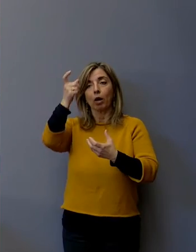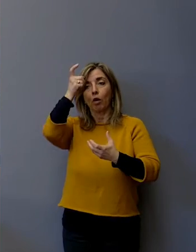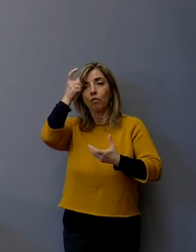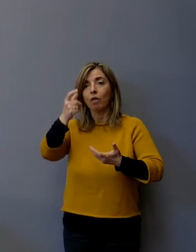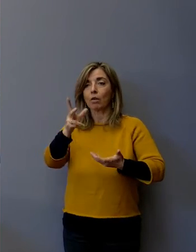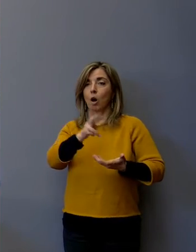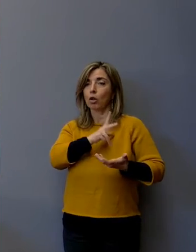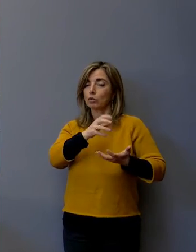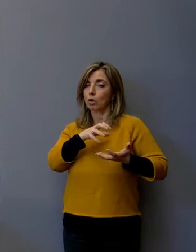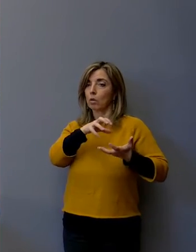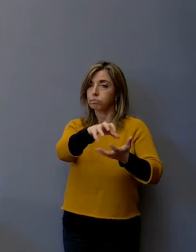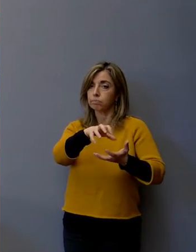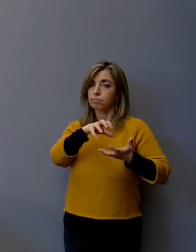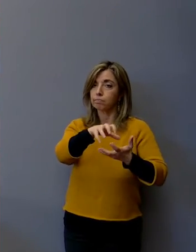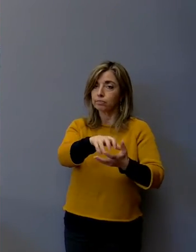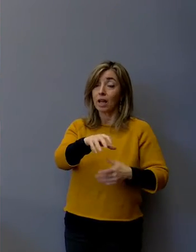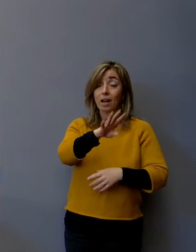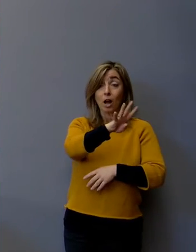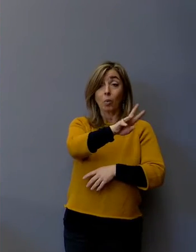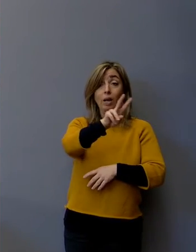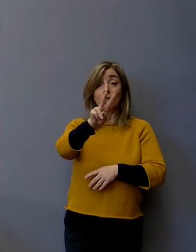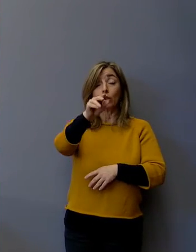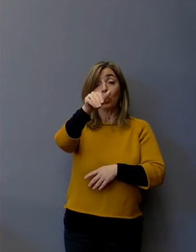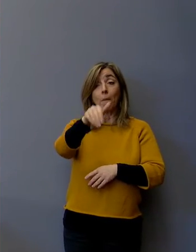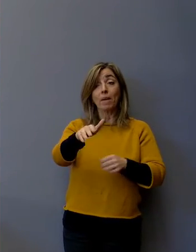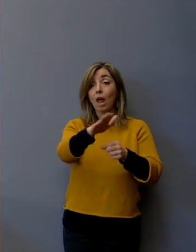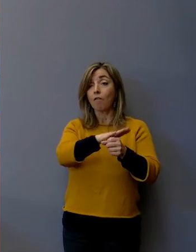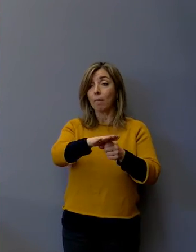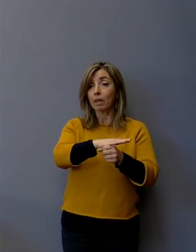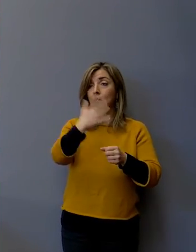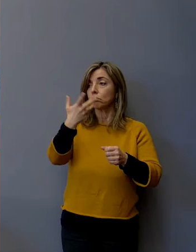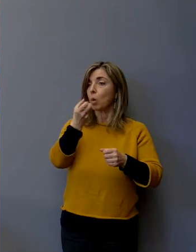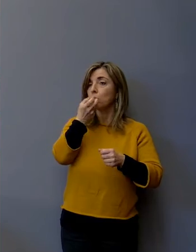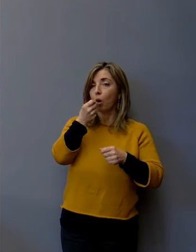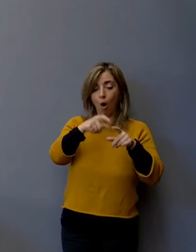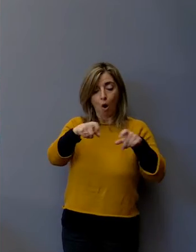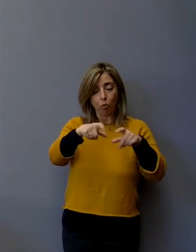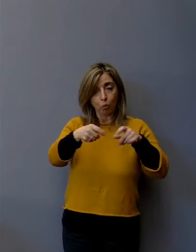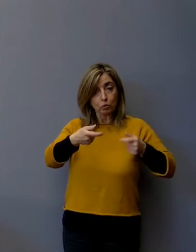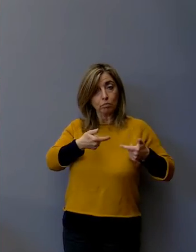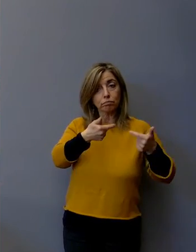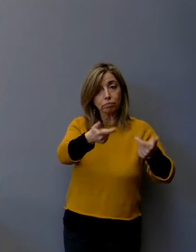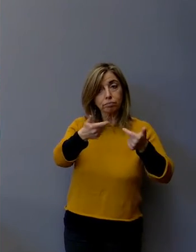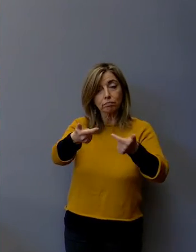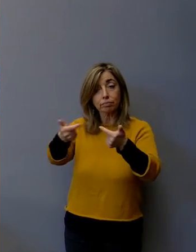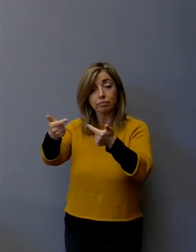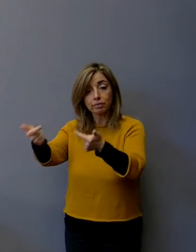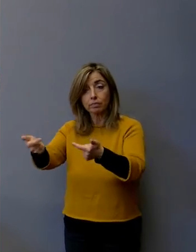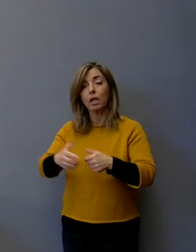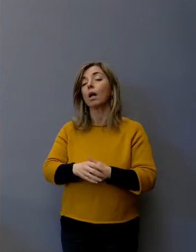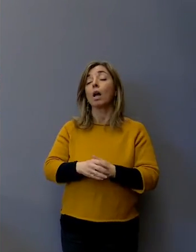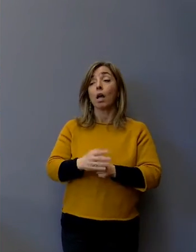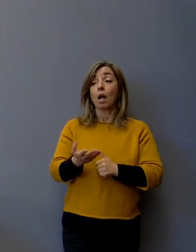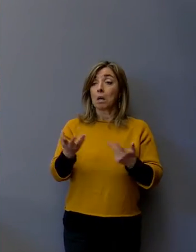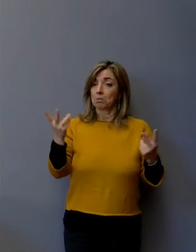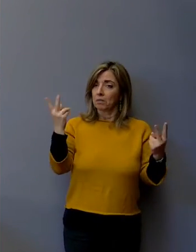20 a 42 mila famiglie per un totale di quasi 90 mila persone abbiamo fatto un'operazione in quattro giorni